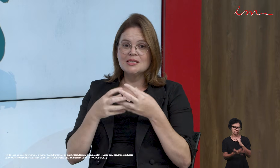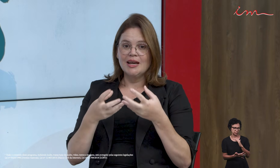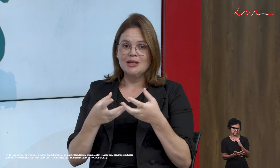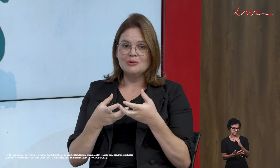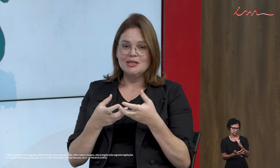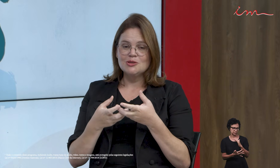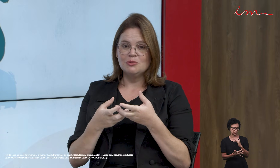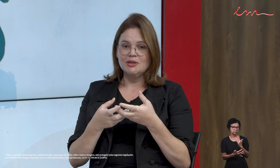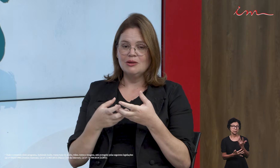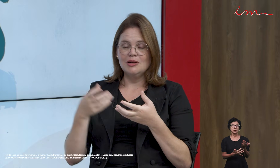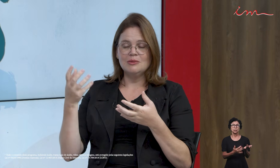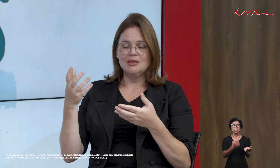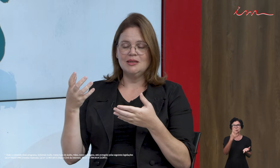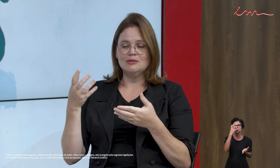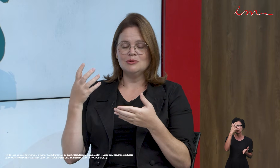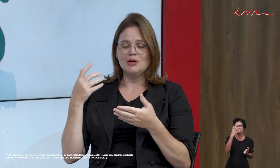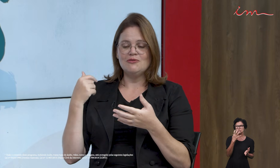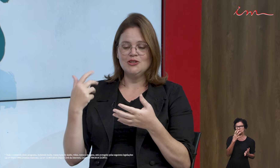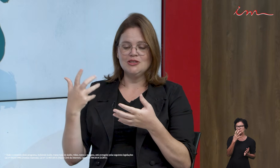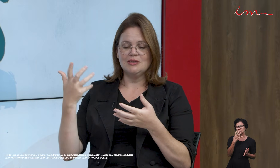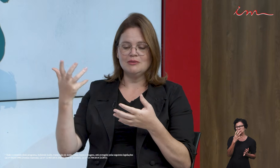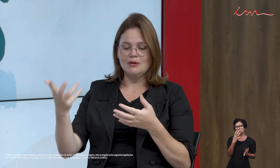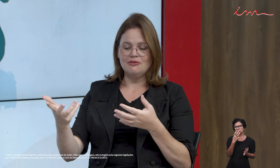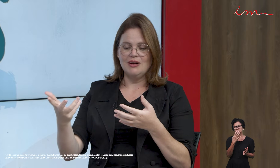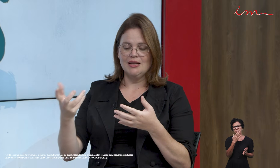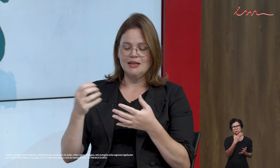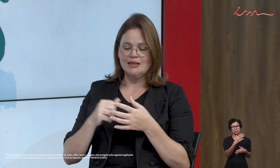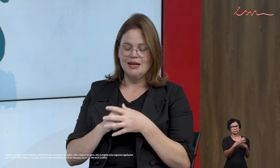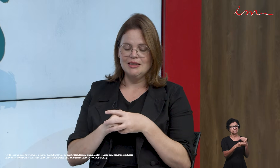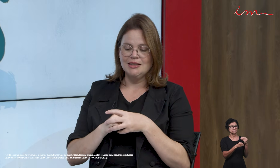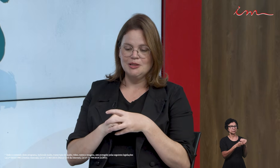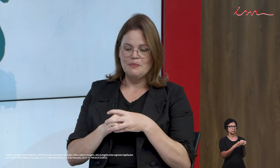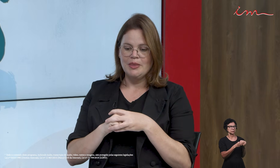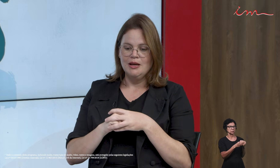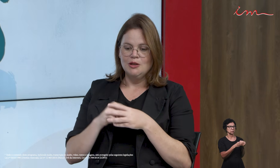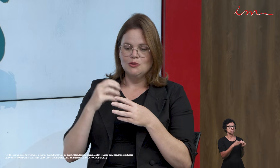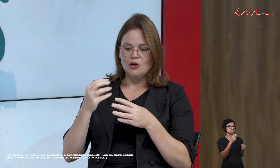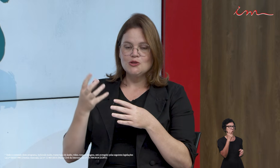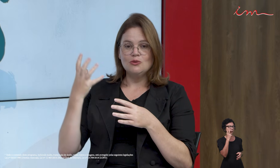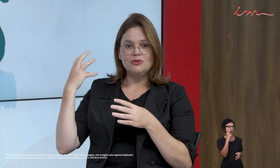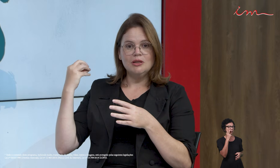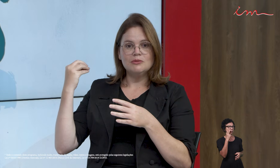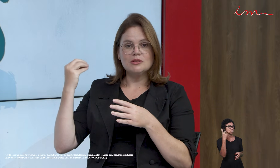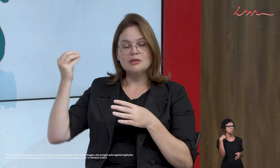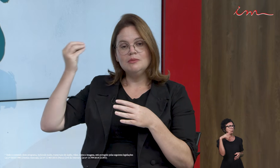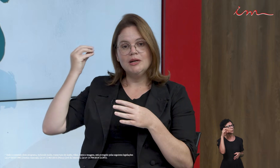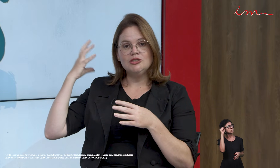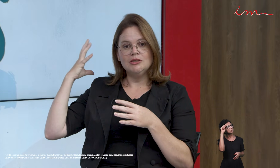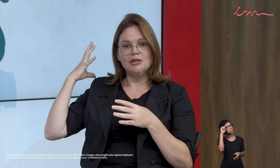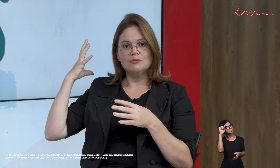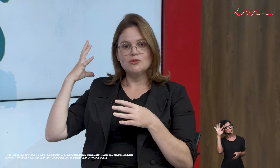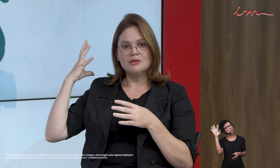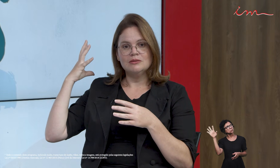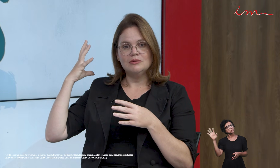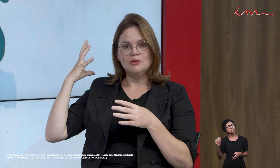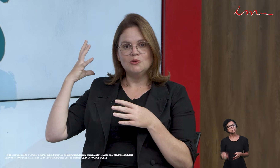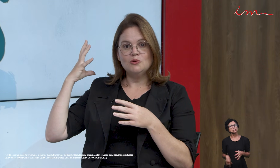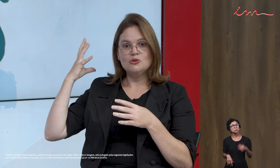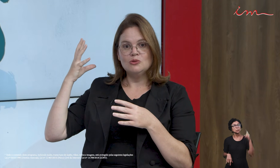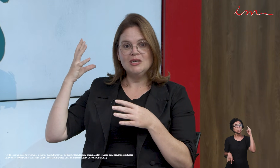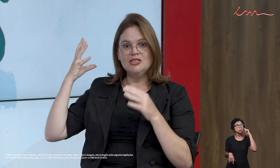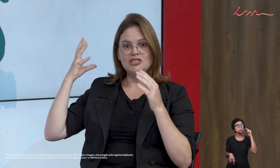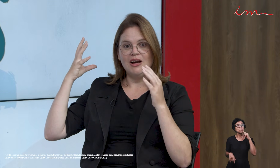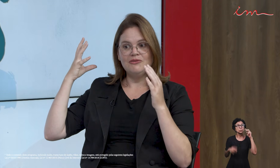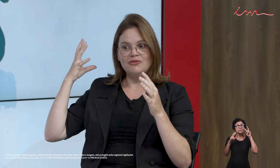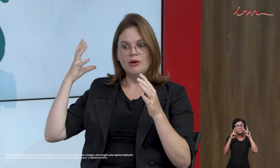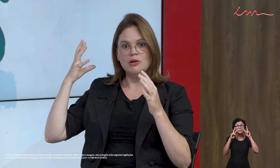tão sério isso, porque é o que estou refletindo com a fala da Natália aqui. Nós ouvimos e imaginamos. O